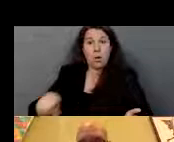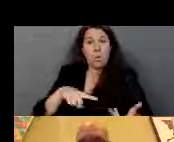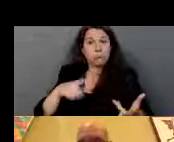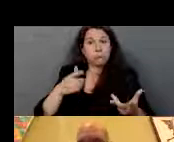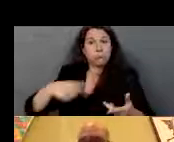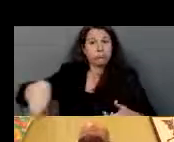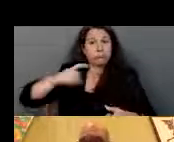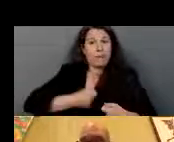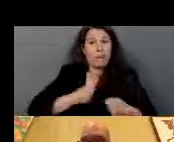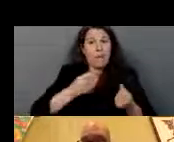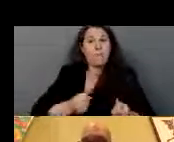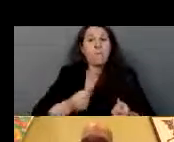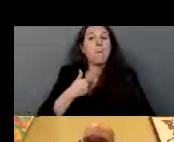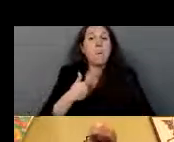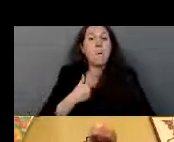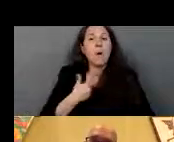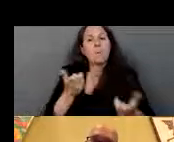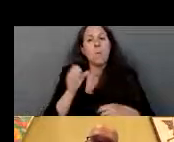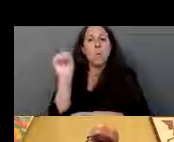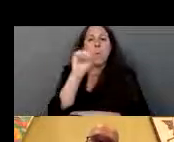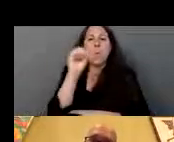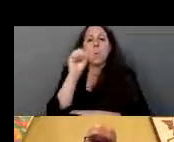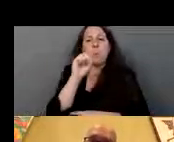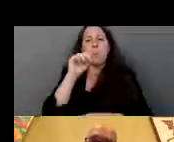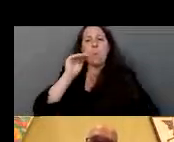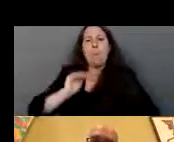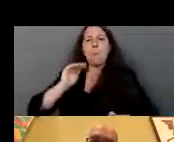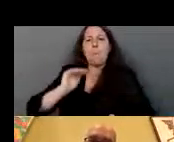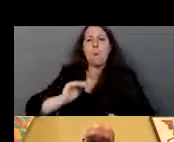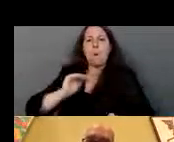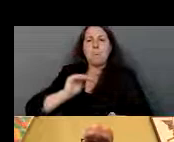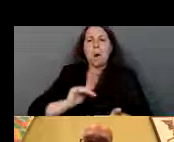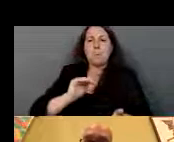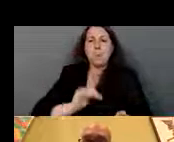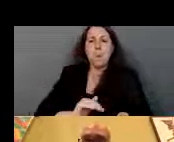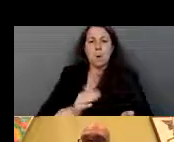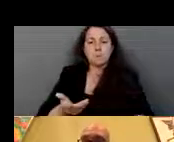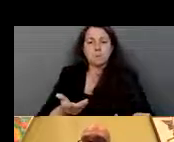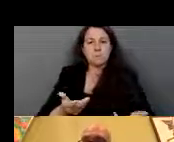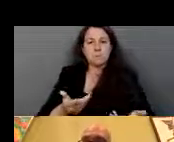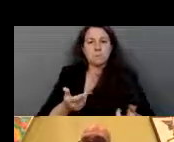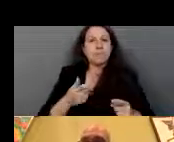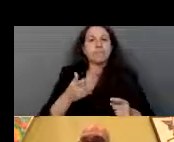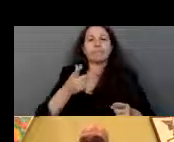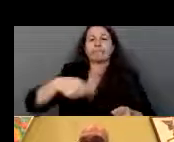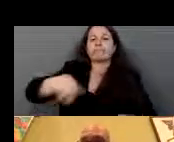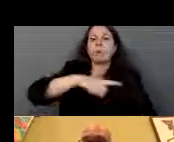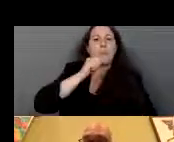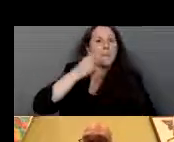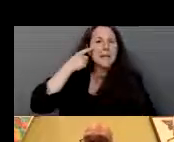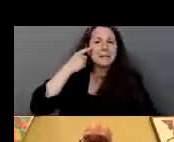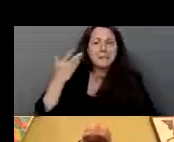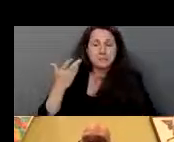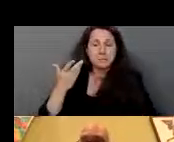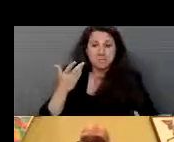réduire l'utilisation des voitures. Et encore une fois, sans considérer le fait que peut-être qu'il y a des gens